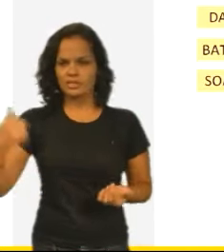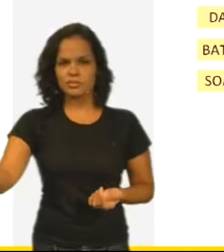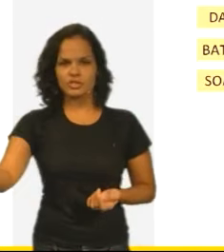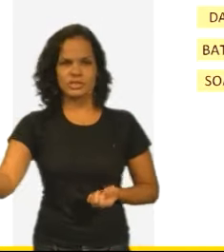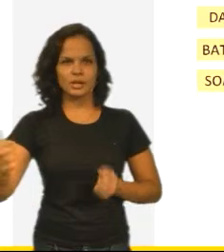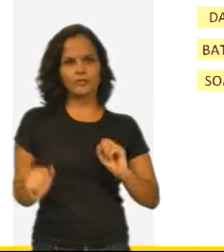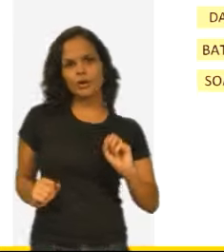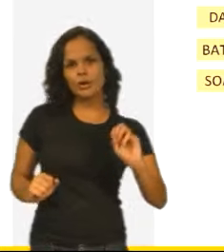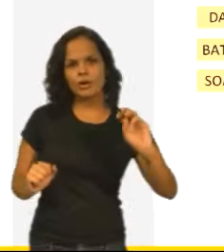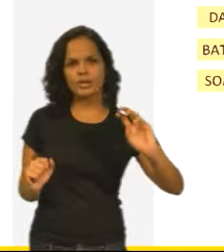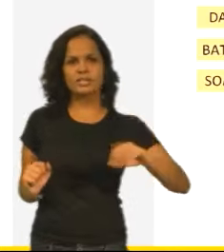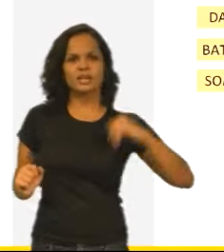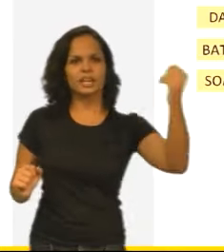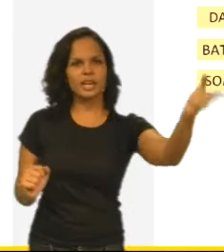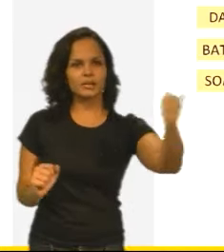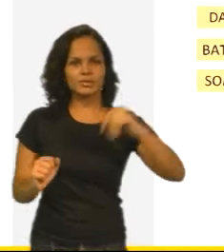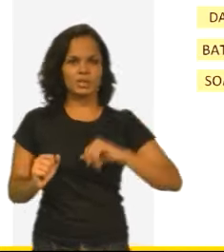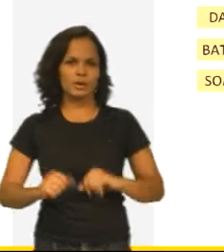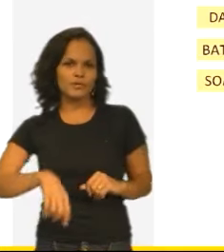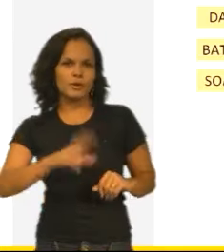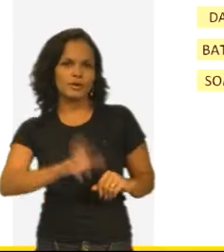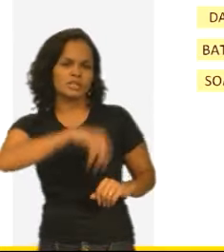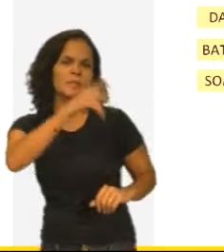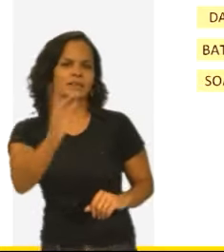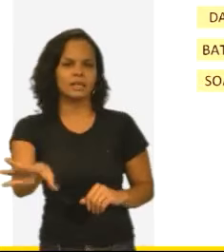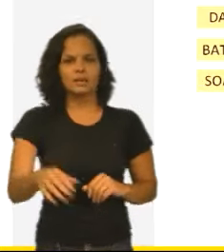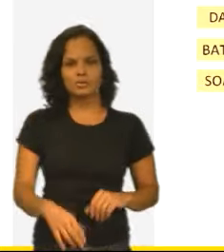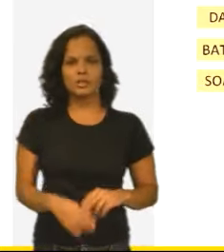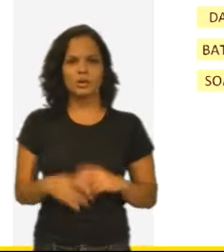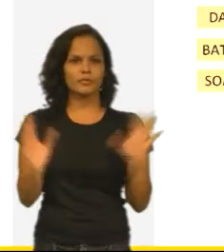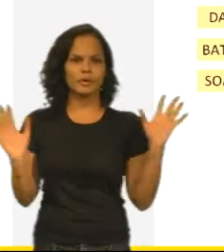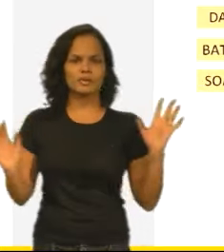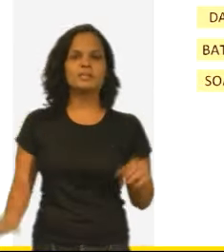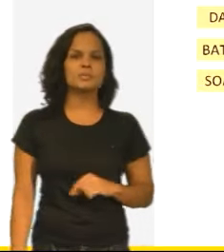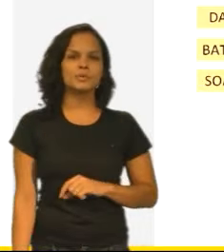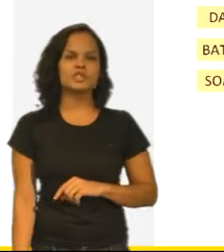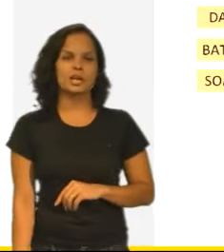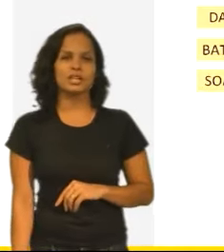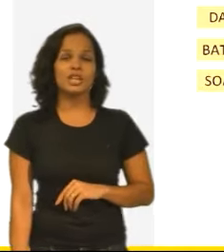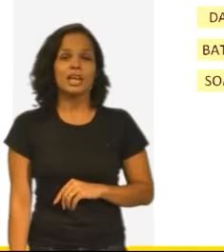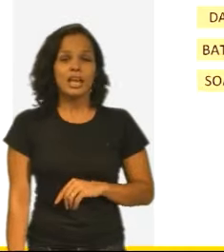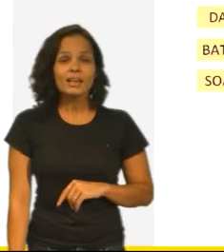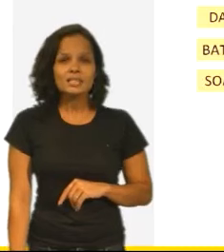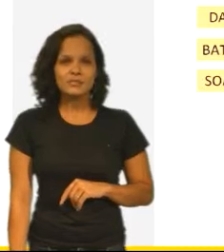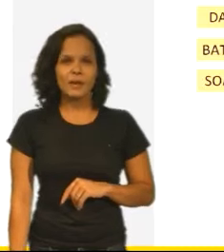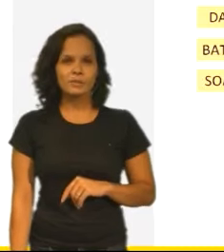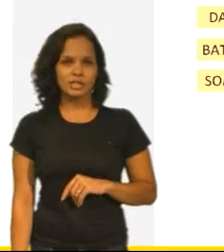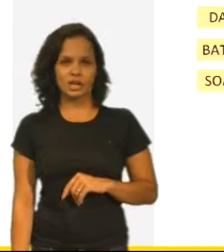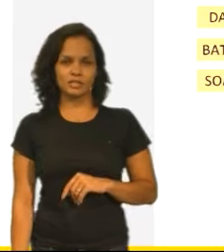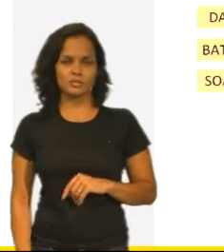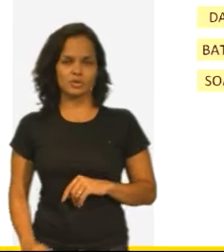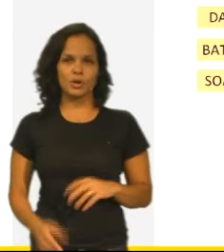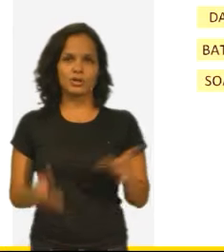são 19 horas, deram 19 horas, bateram 19 horas e assim por diante. Esses verbos na indicação de horas,